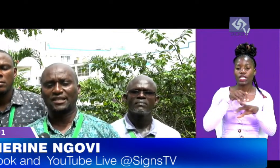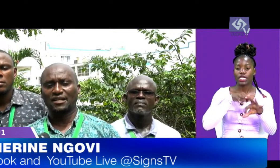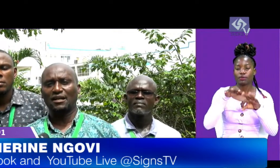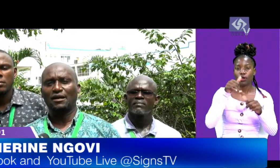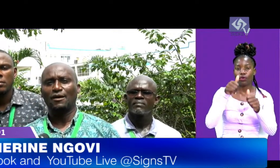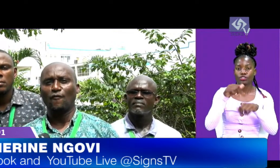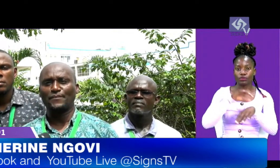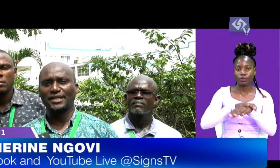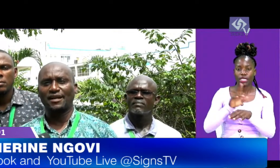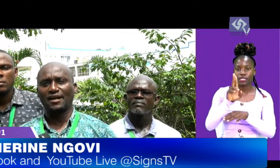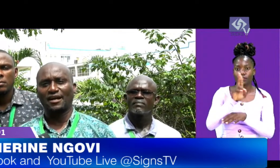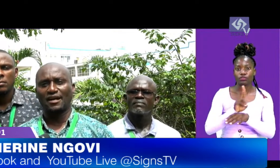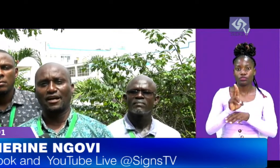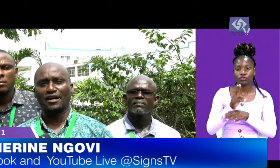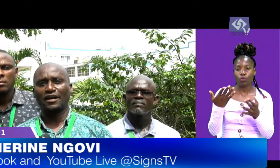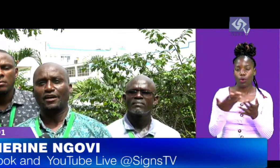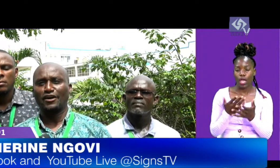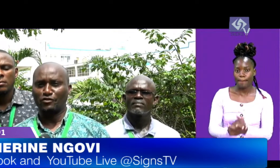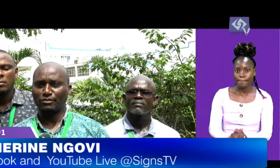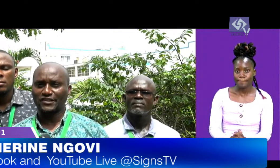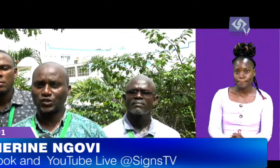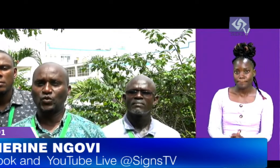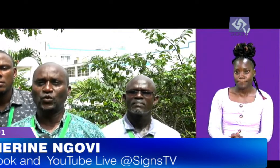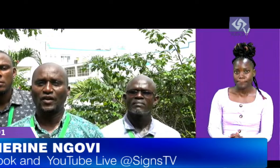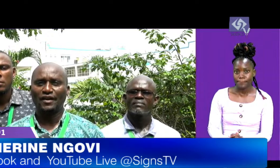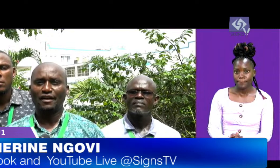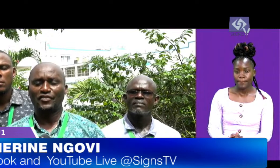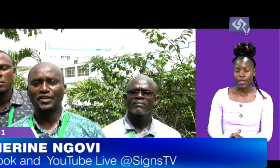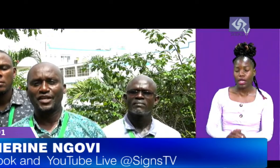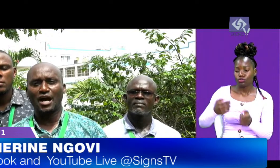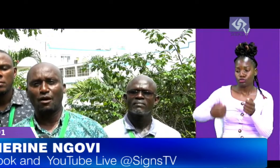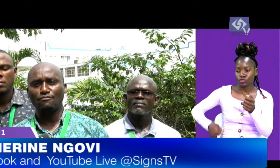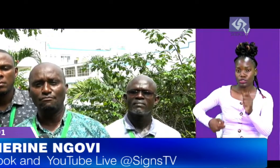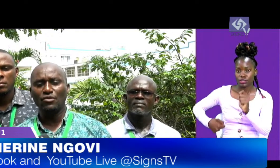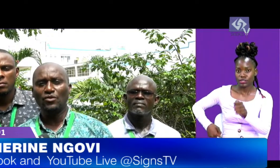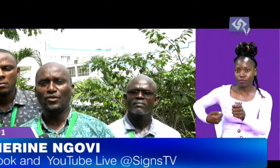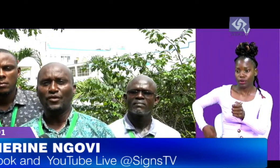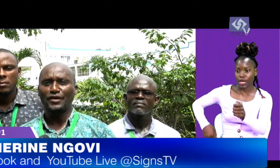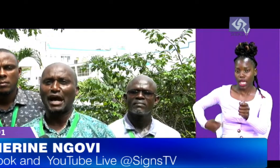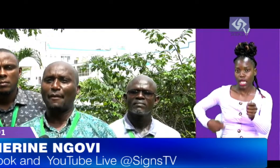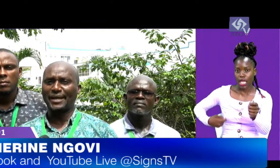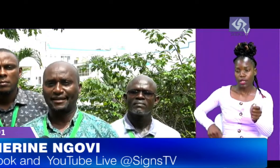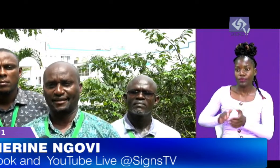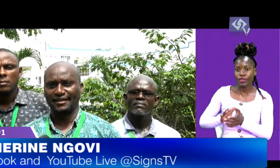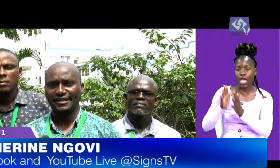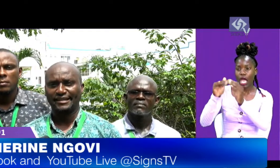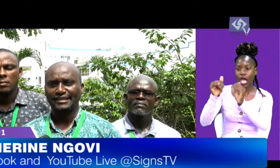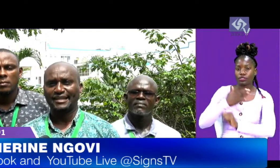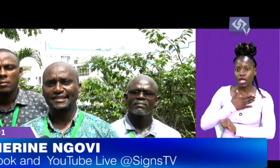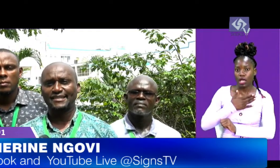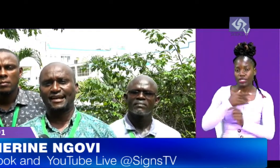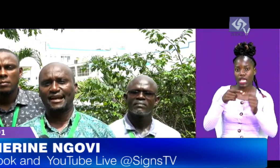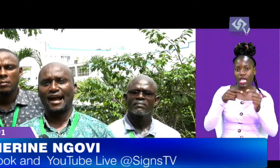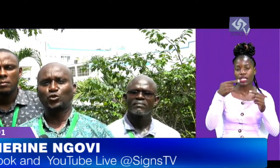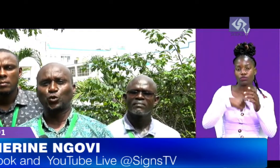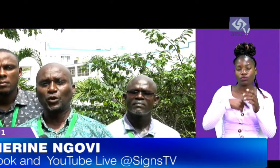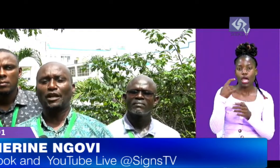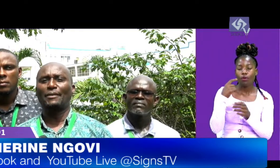katika kupiga nyumba zetu dhidi ya mbu na mende, lakini hasa hatujui